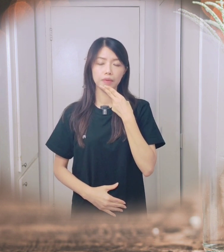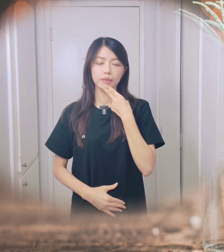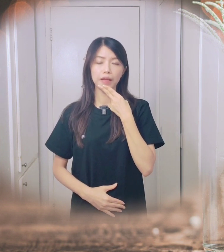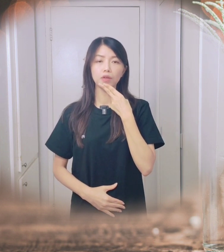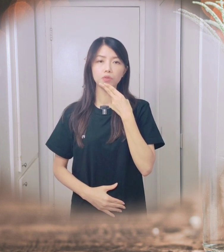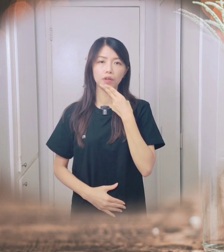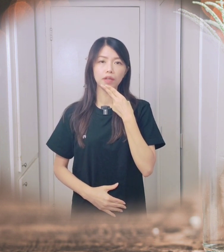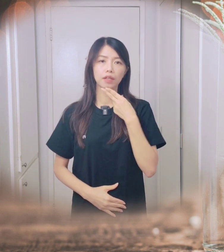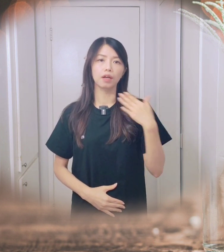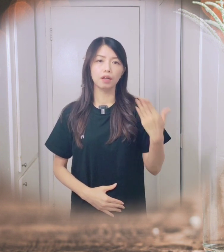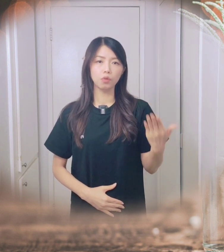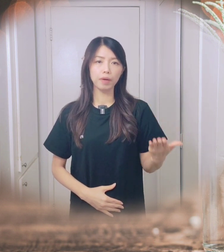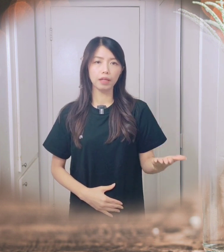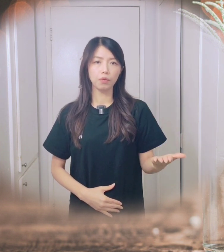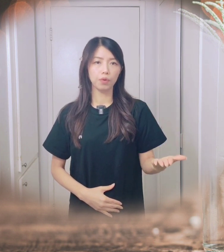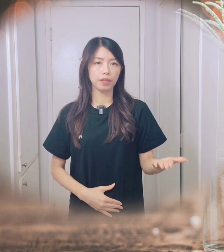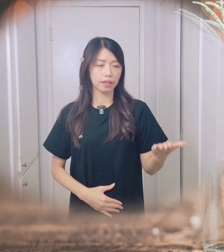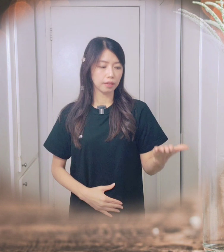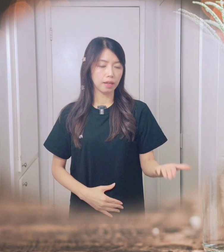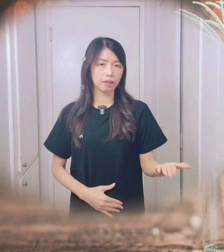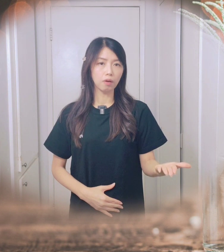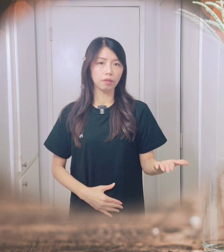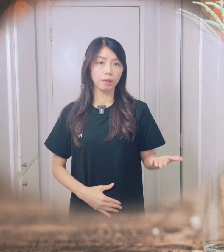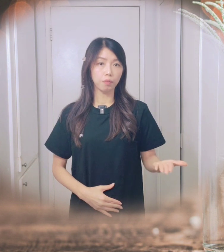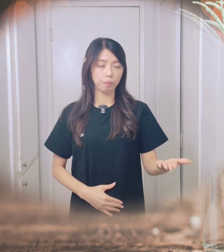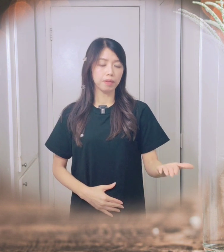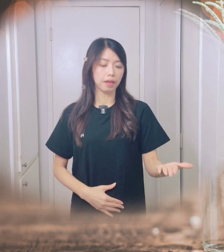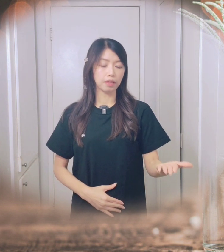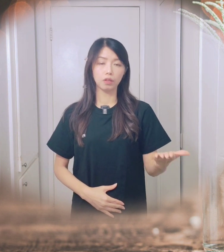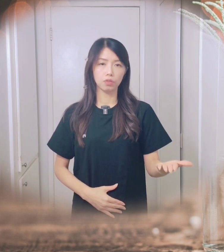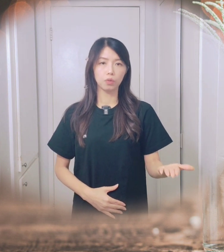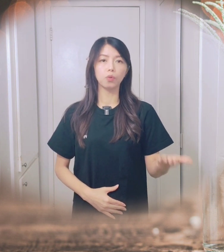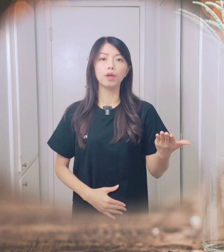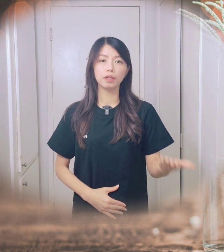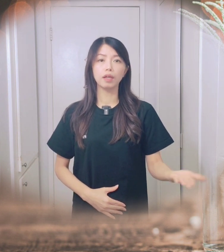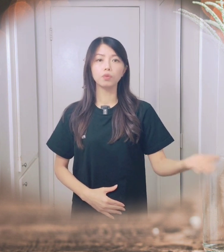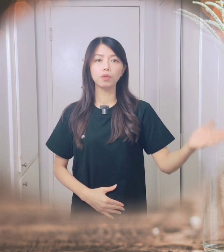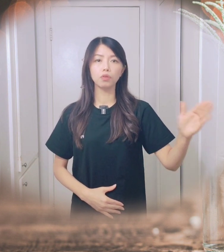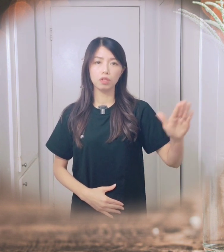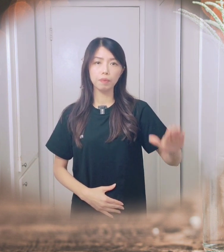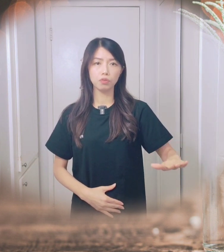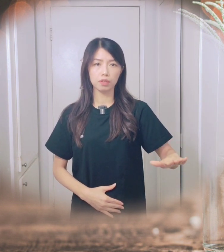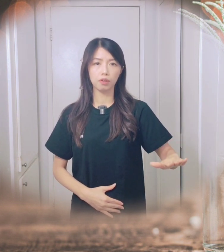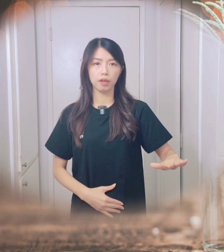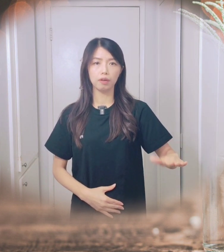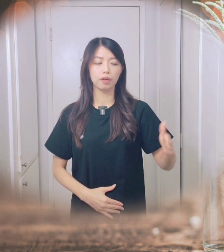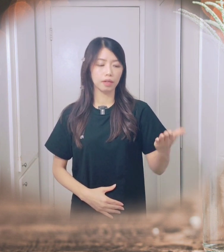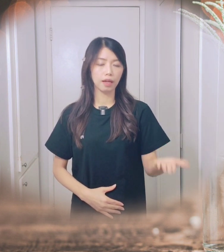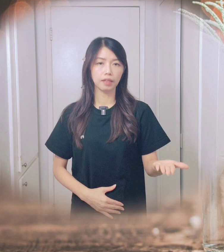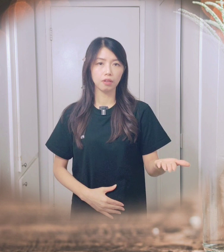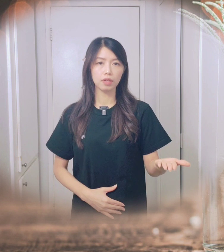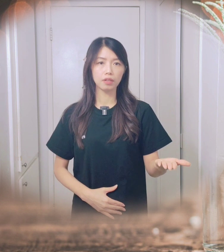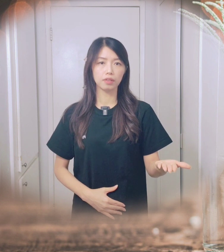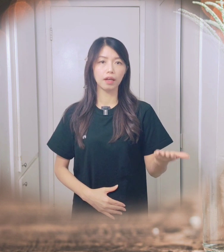하지만 반전수어는 손바닥이 위로한 이 상태에서 내 몸 옆에다 이렇게 두시고 그대로 손을 뒤집어 주시는 거예요.